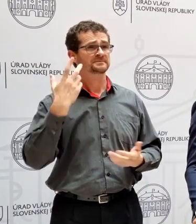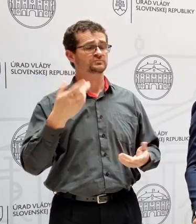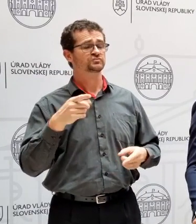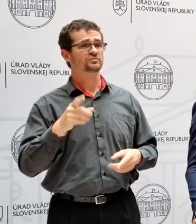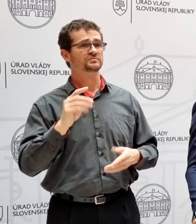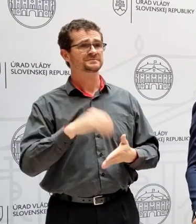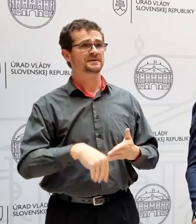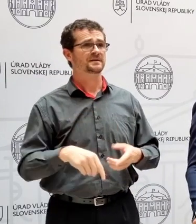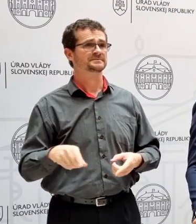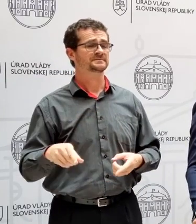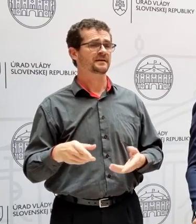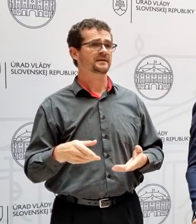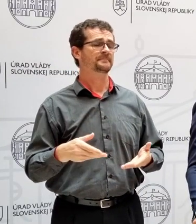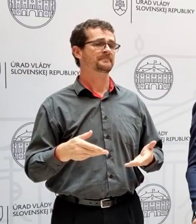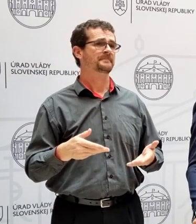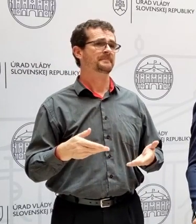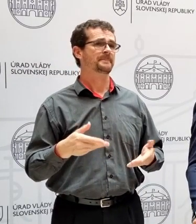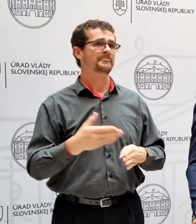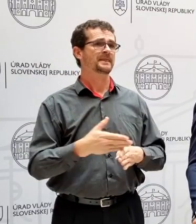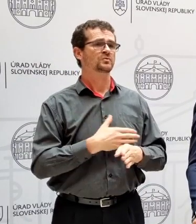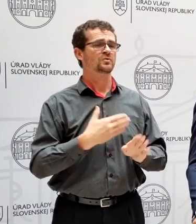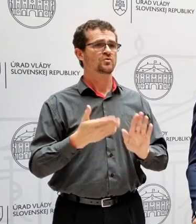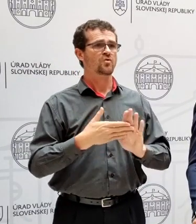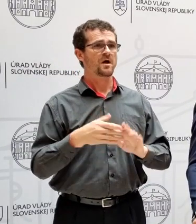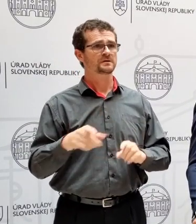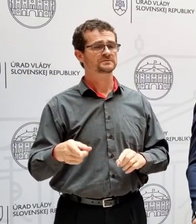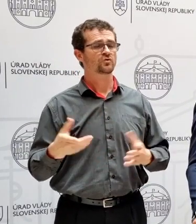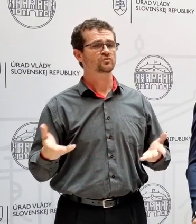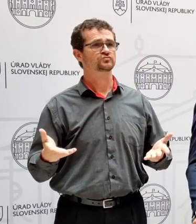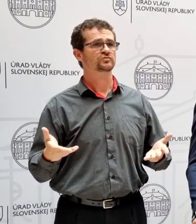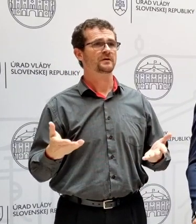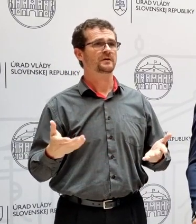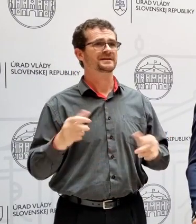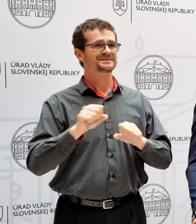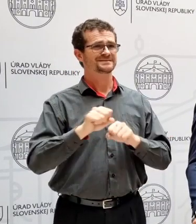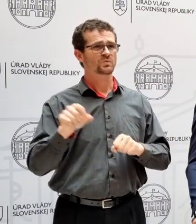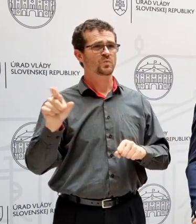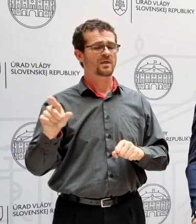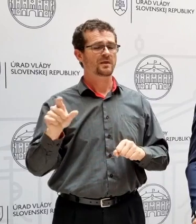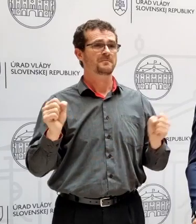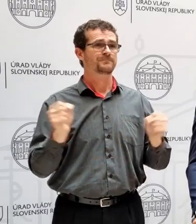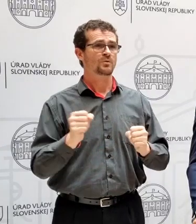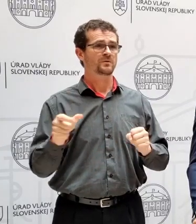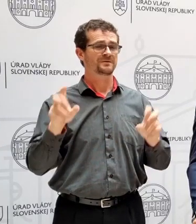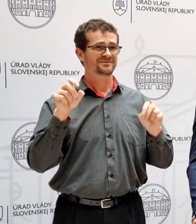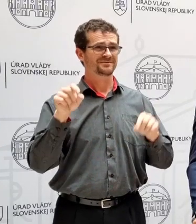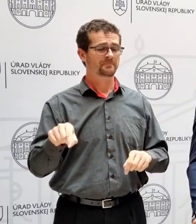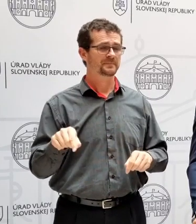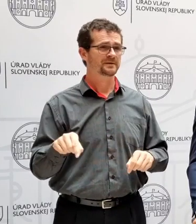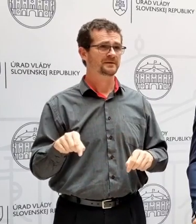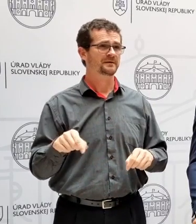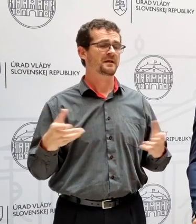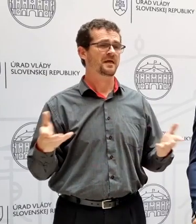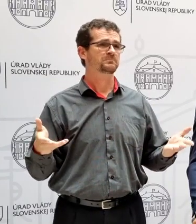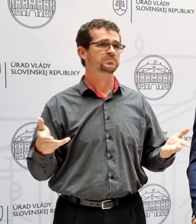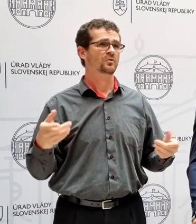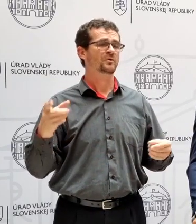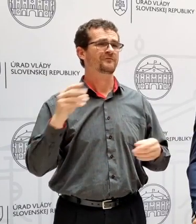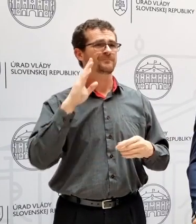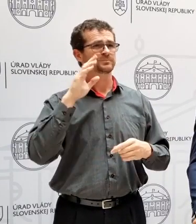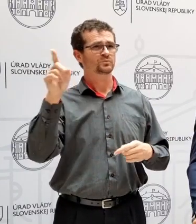to opäť skôr dôkazom toho, že teda Richard Sulík sa možno bojí tej témy, lebo v